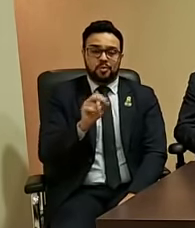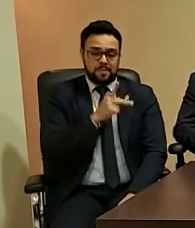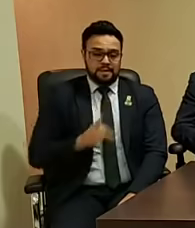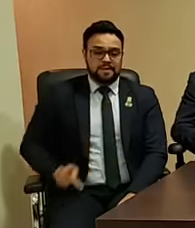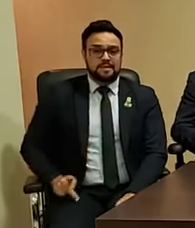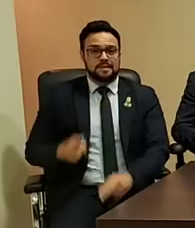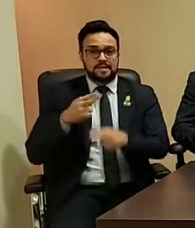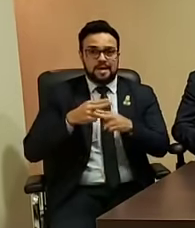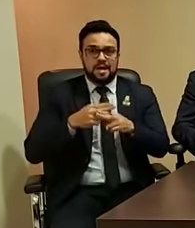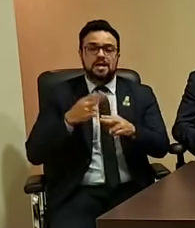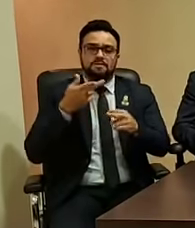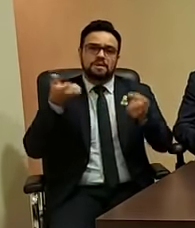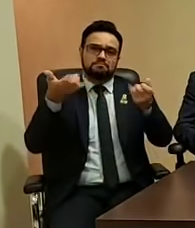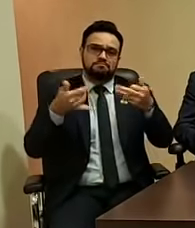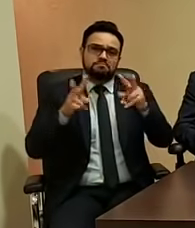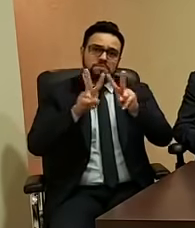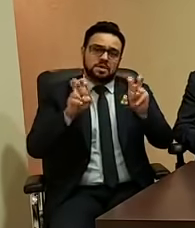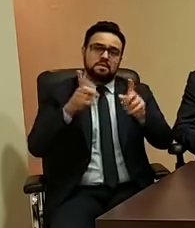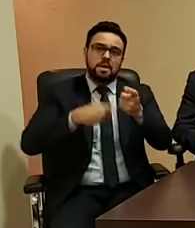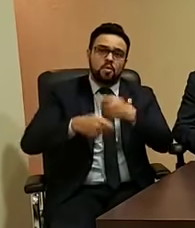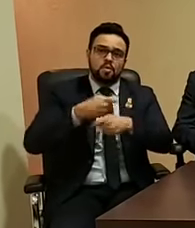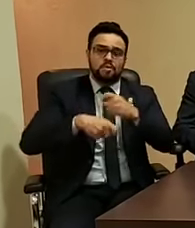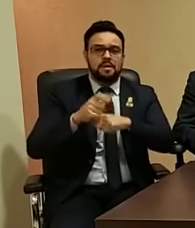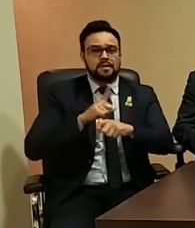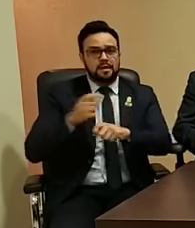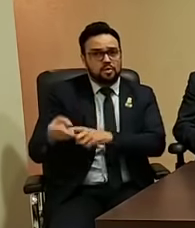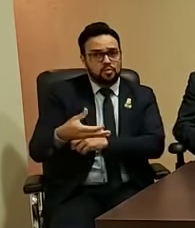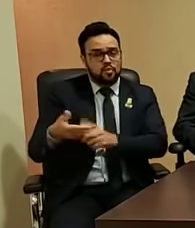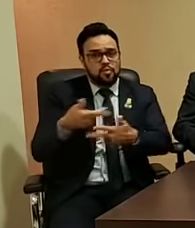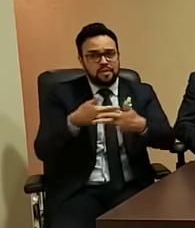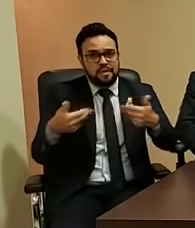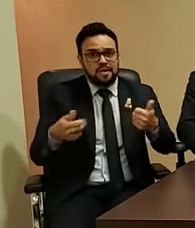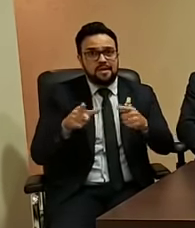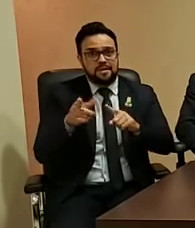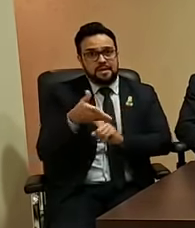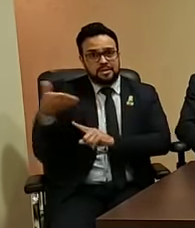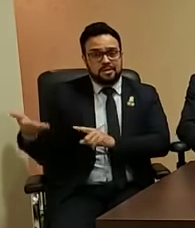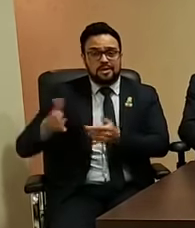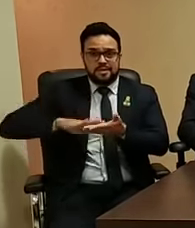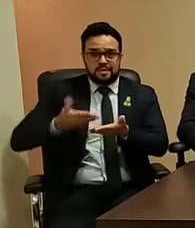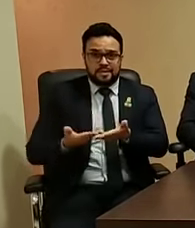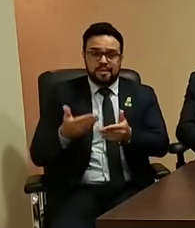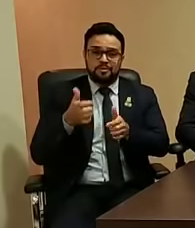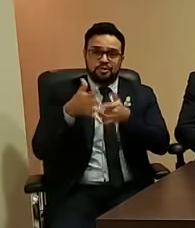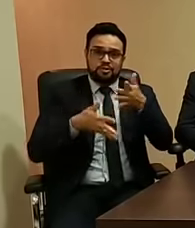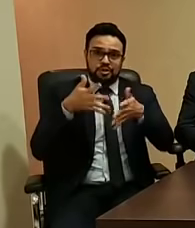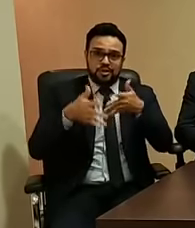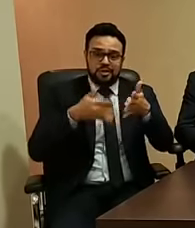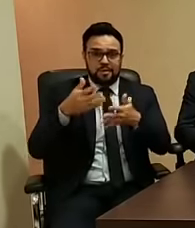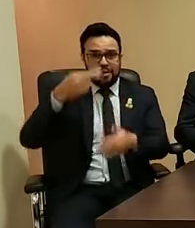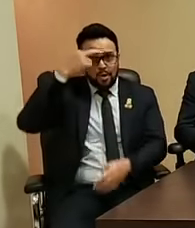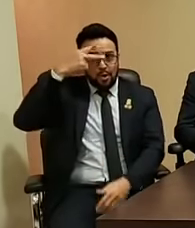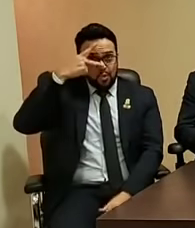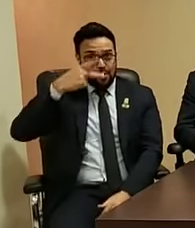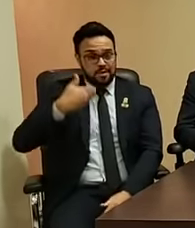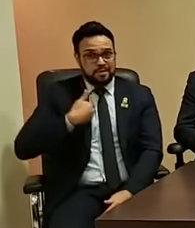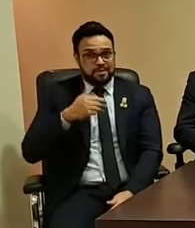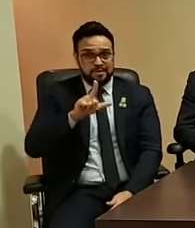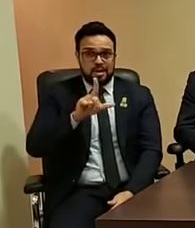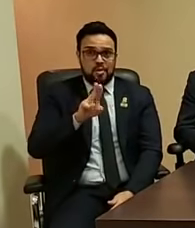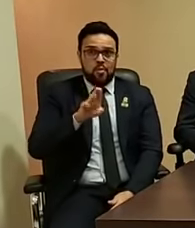de economia. Acho que vale a pena, tem novidade. E a nossa direita aqui, o nosso intérprete de Libras, o Lucas,